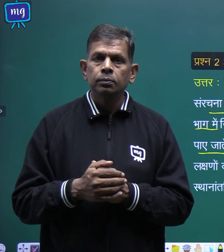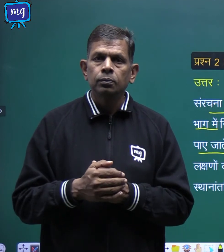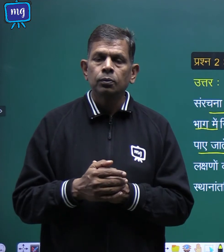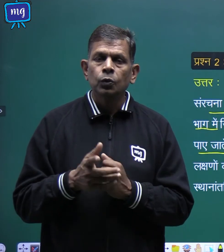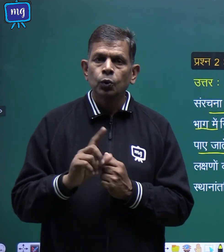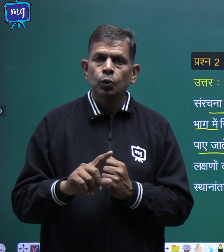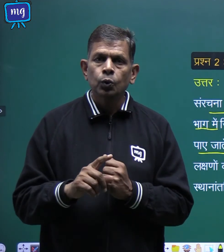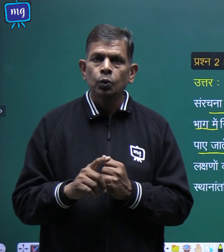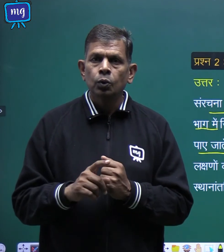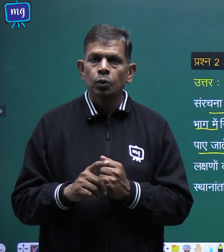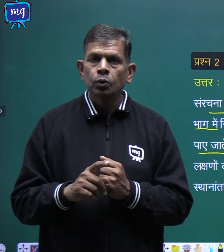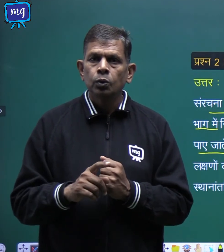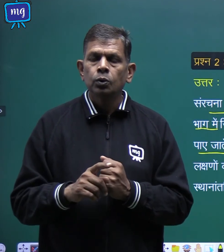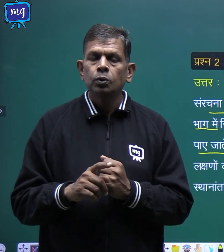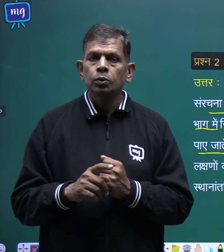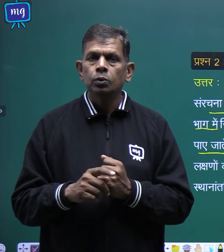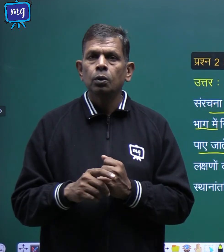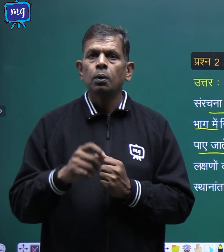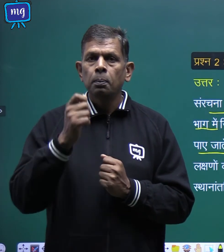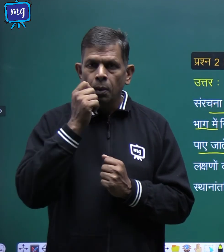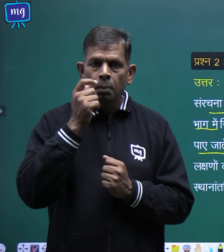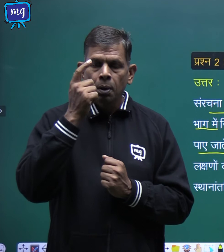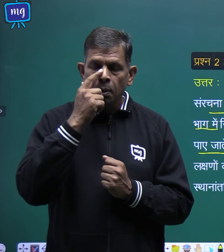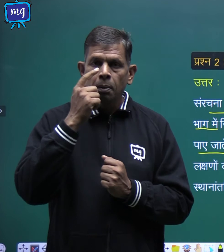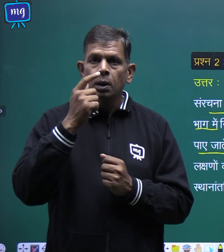जो आनुवांशिक गुणों